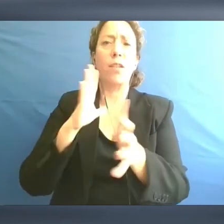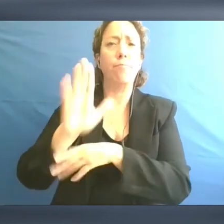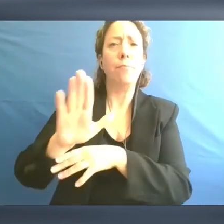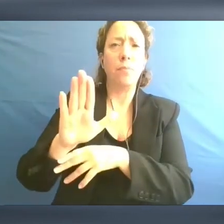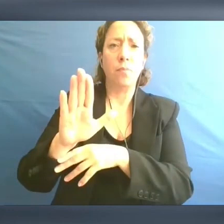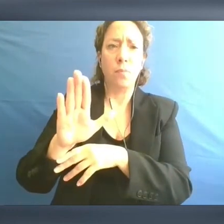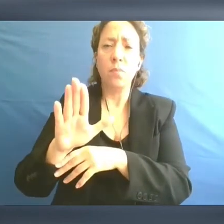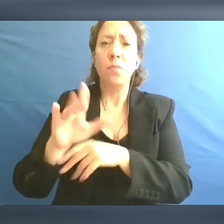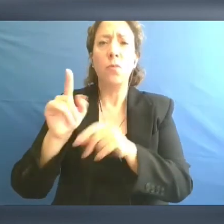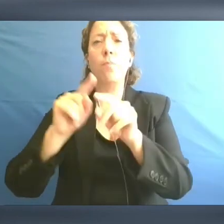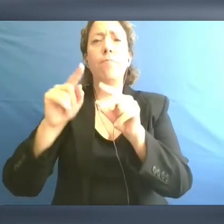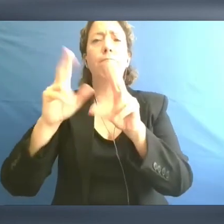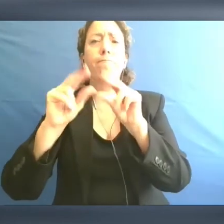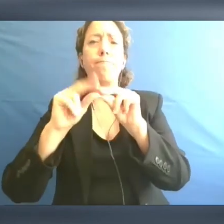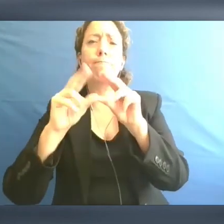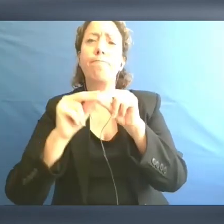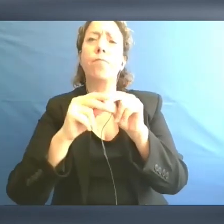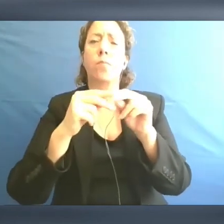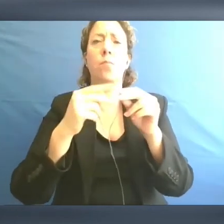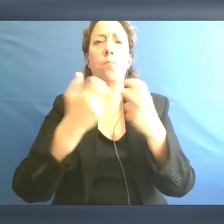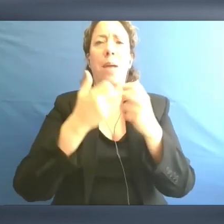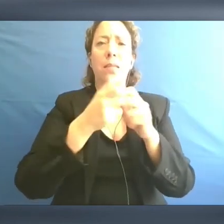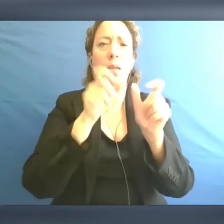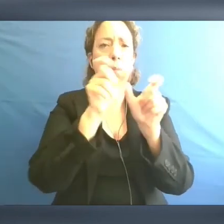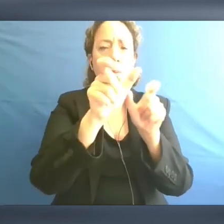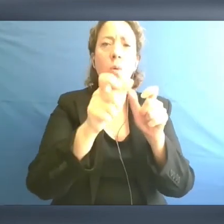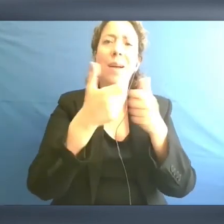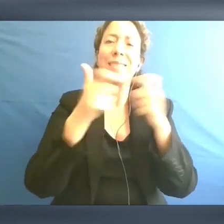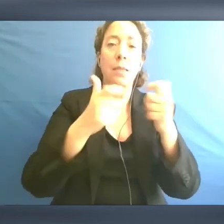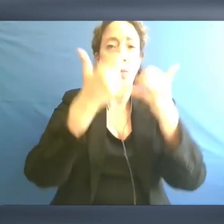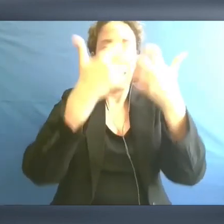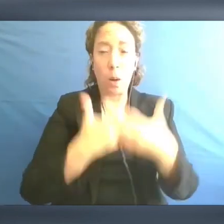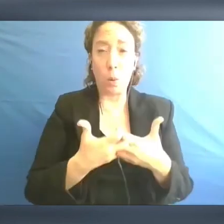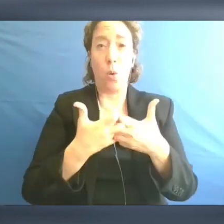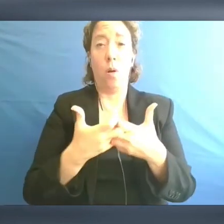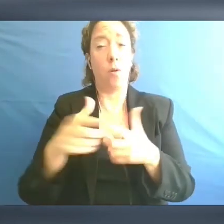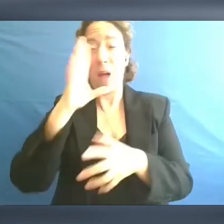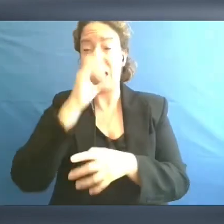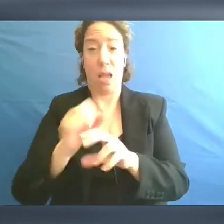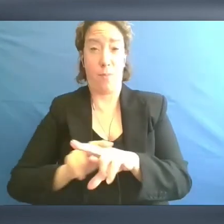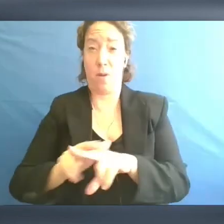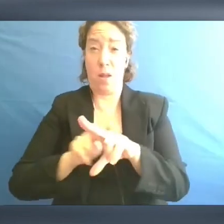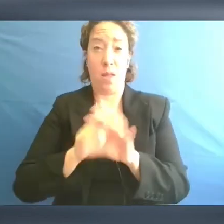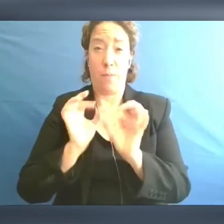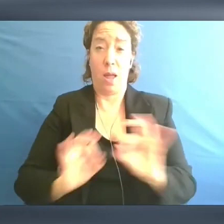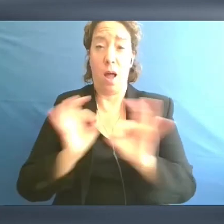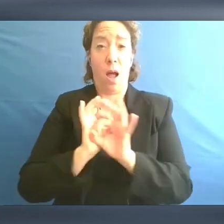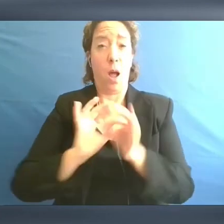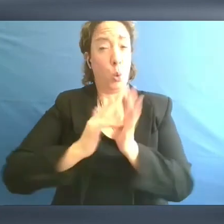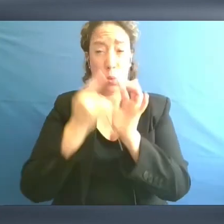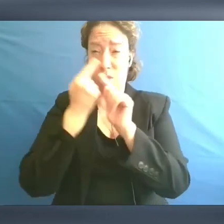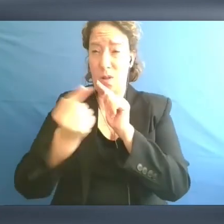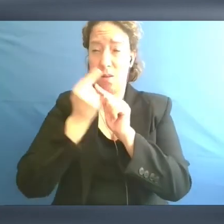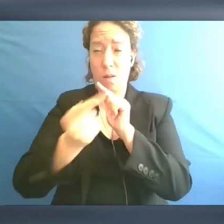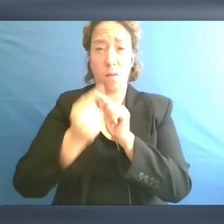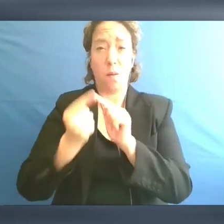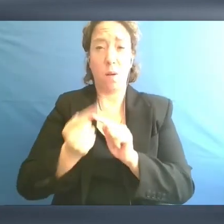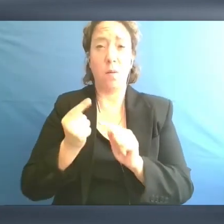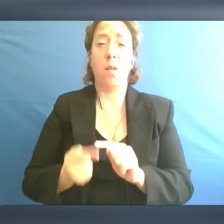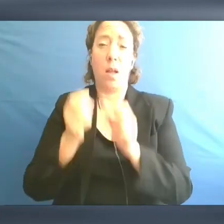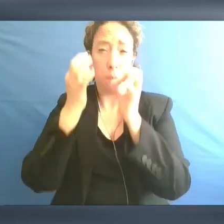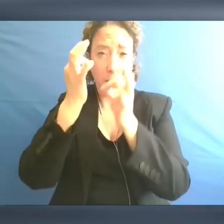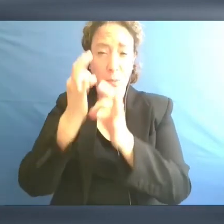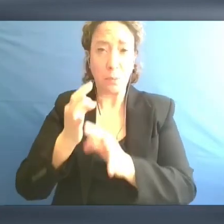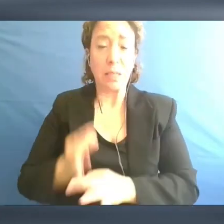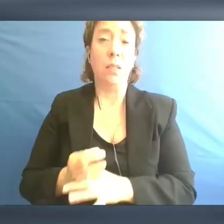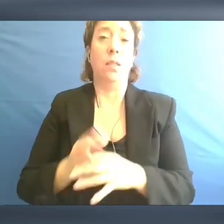décrire comment doit se faire le calcul du non accessible. Rien n'est laissé au hasard, tout est extrêmement détaillé et on peut, si on